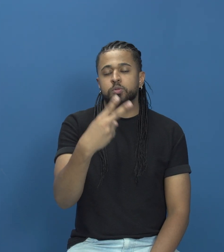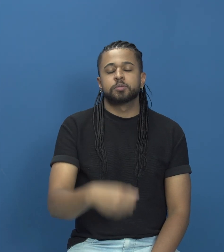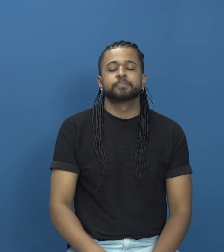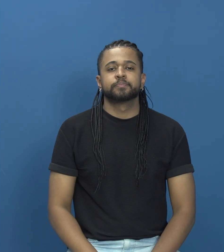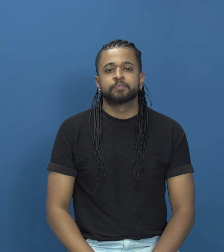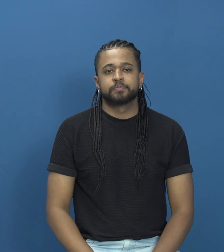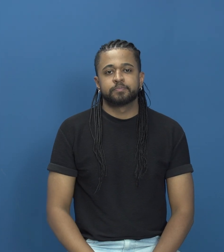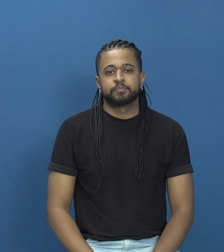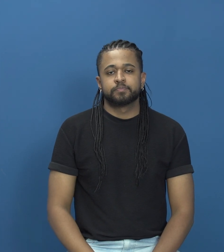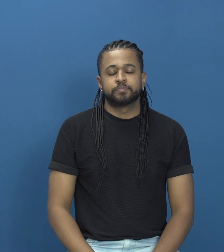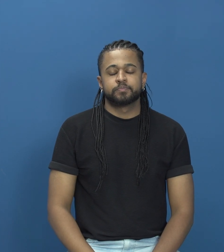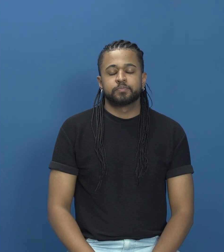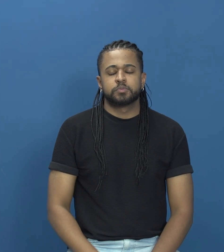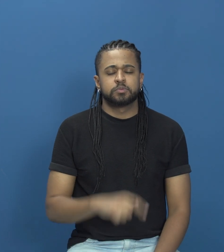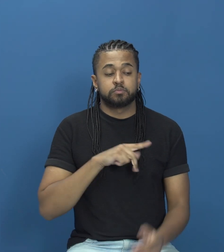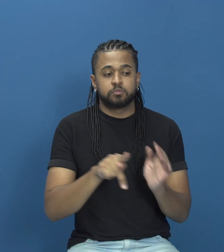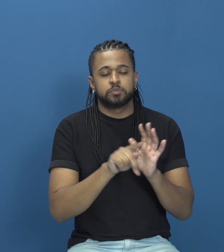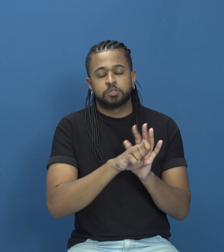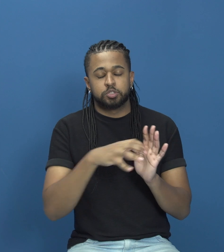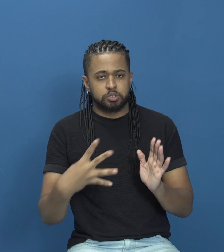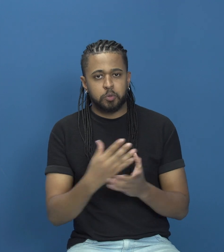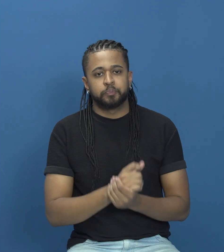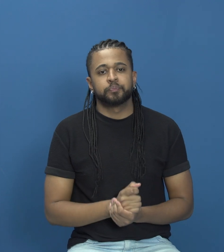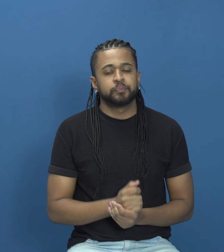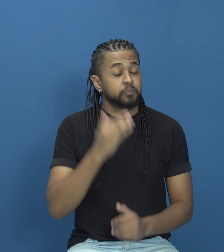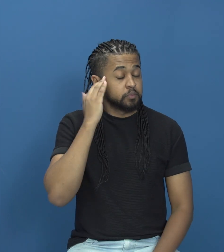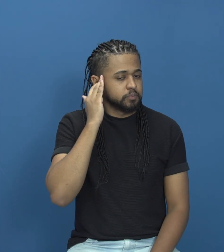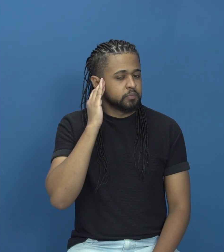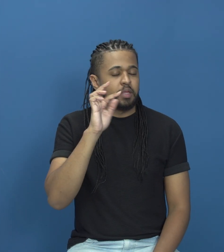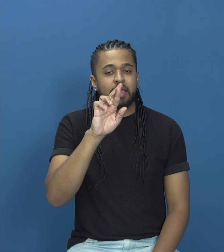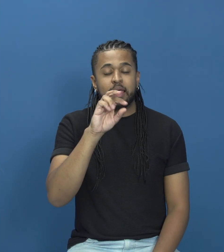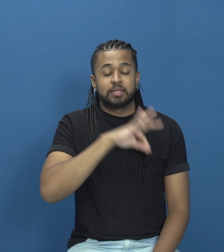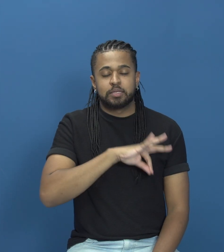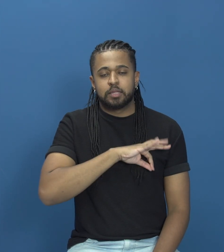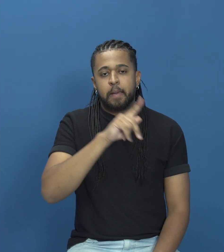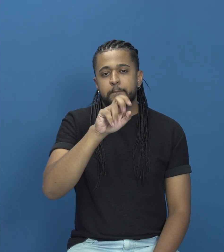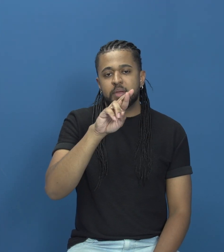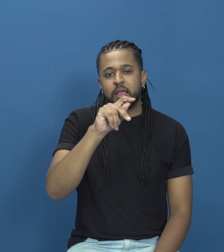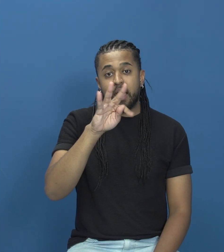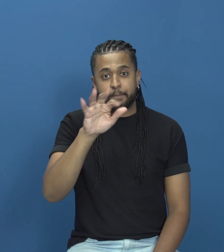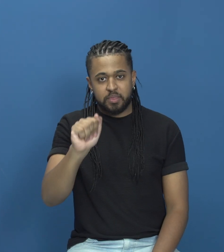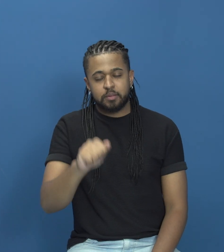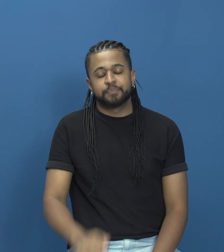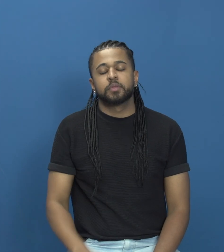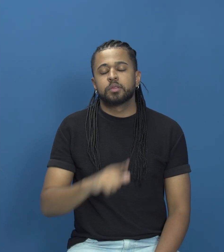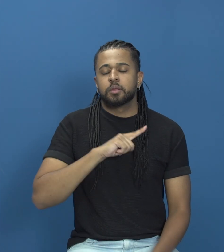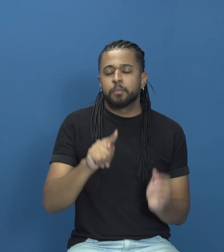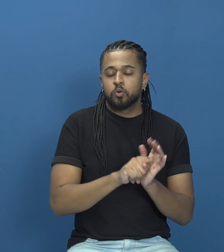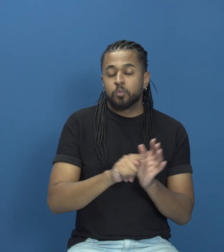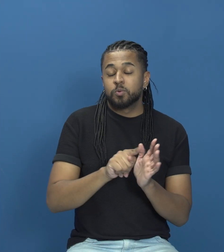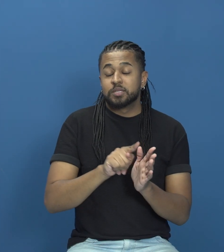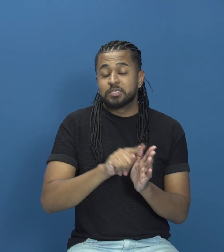11.8.2. Para efeitos deste edital, entende-se por renda familiar per capita a razão entre a